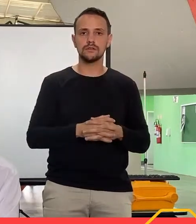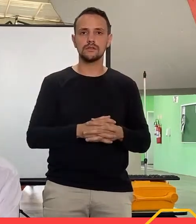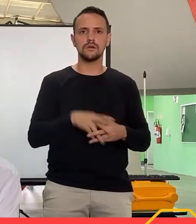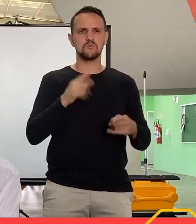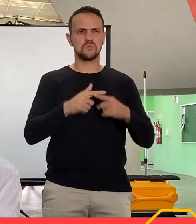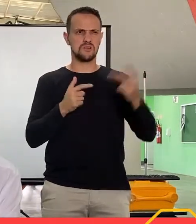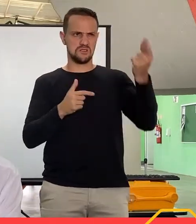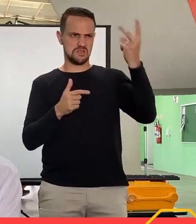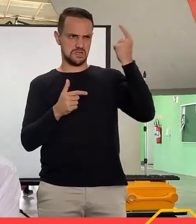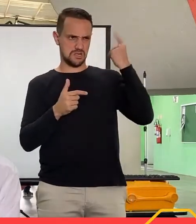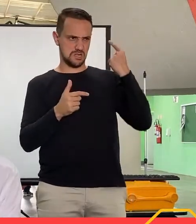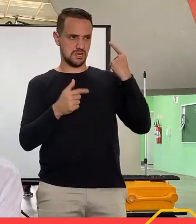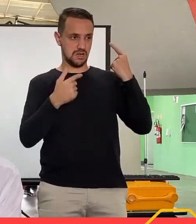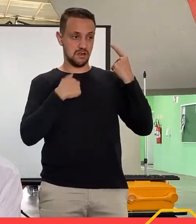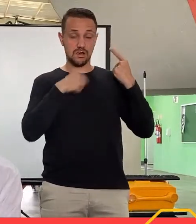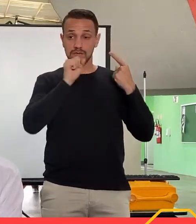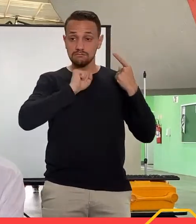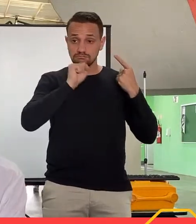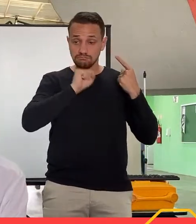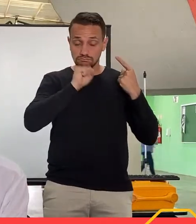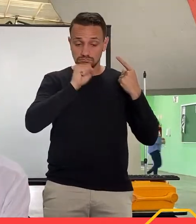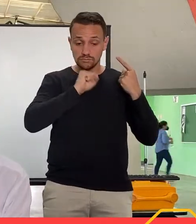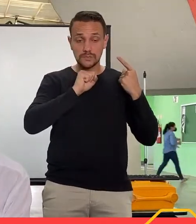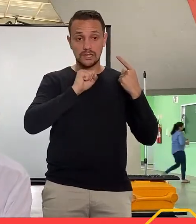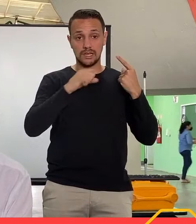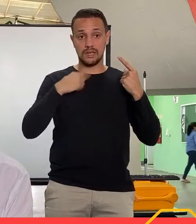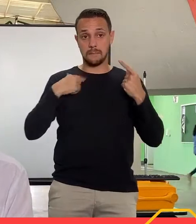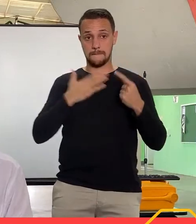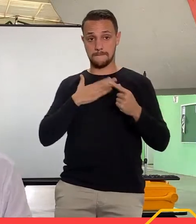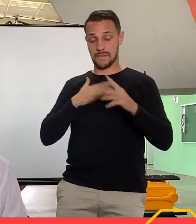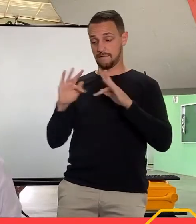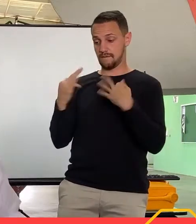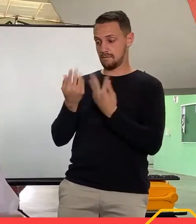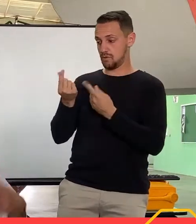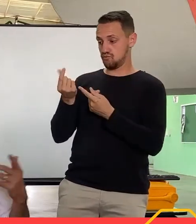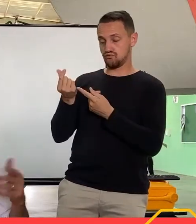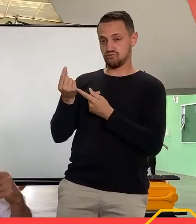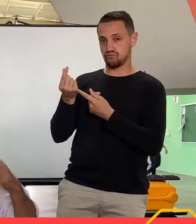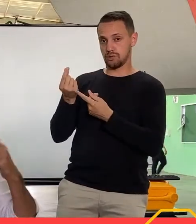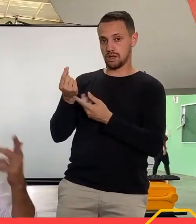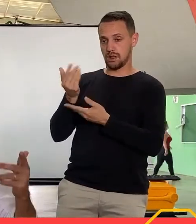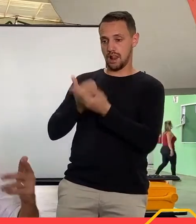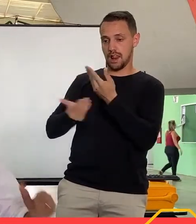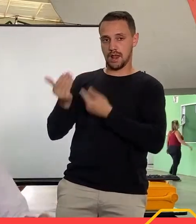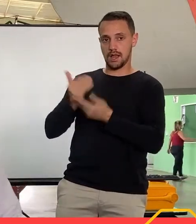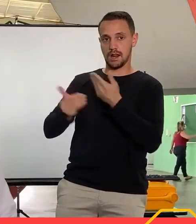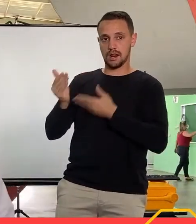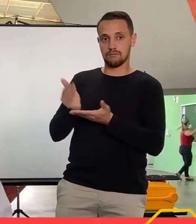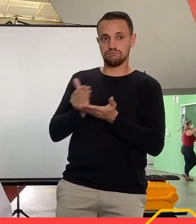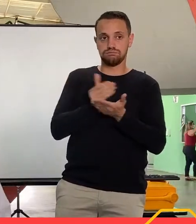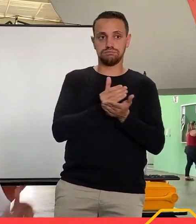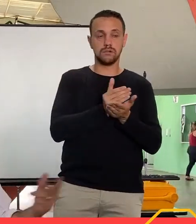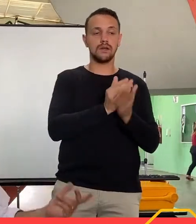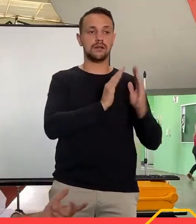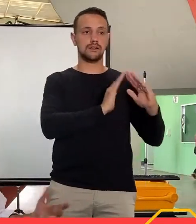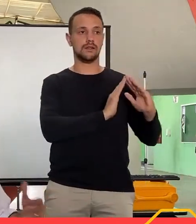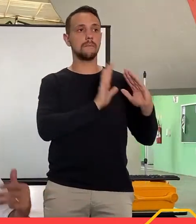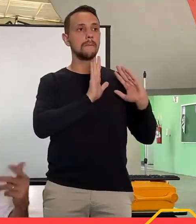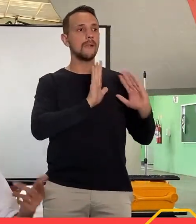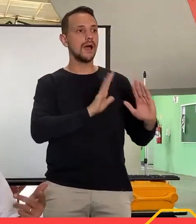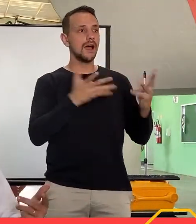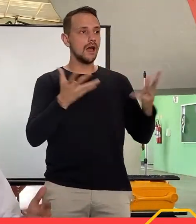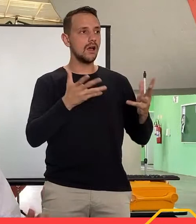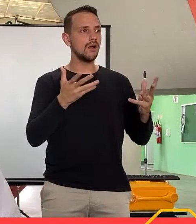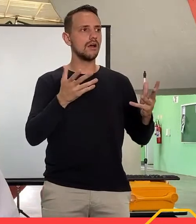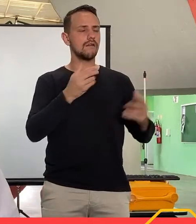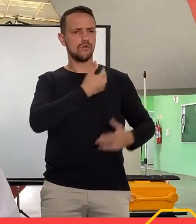suas economias ou a economia da sua família. Você ter direito a uma previdência, você ter